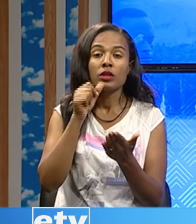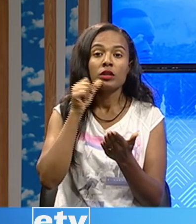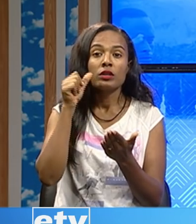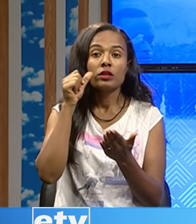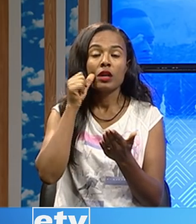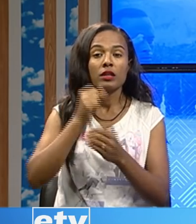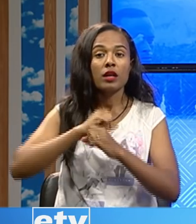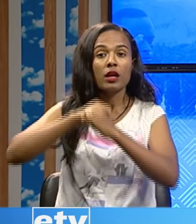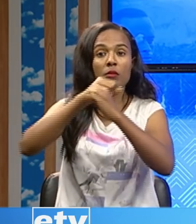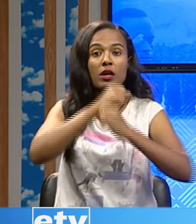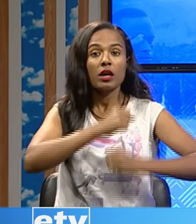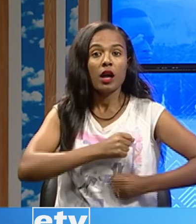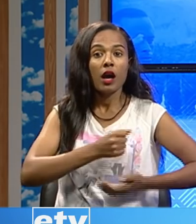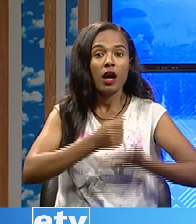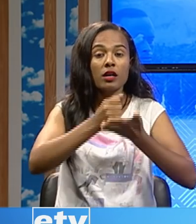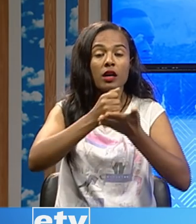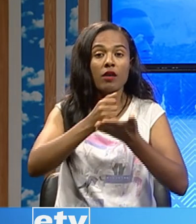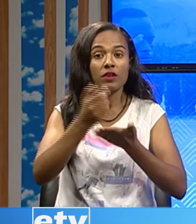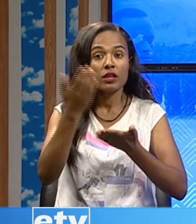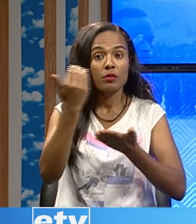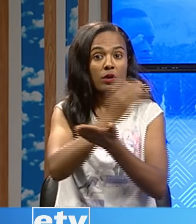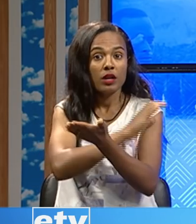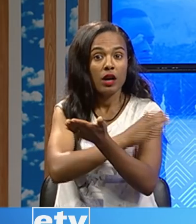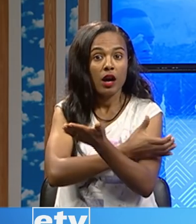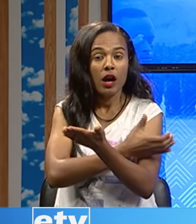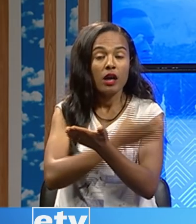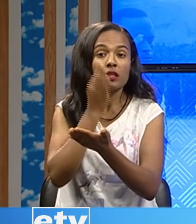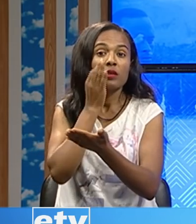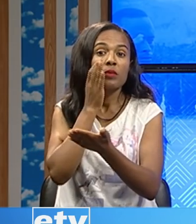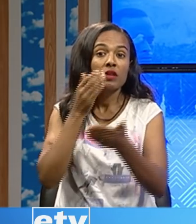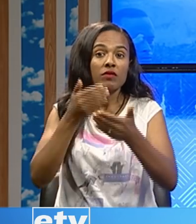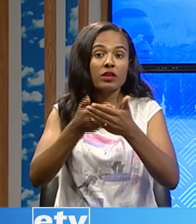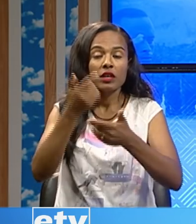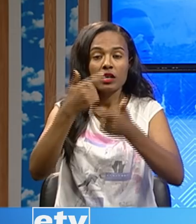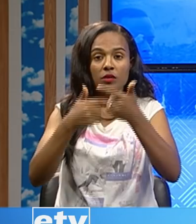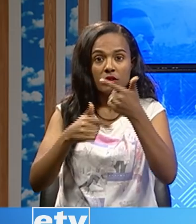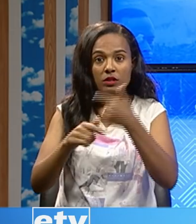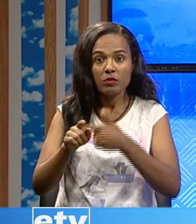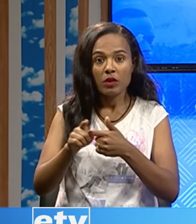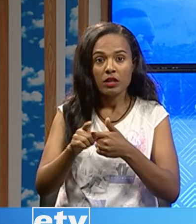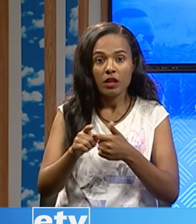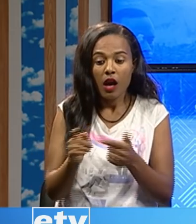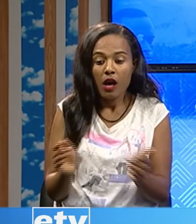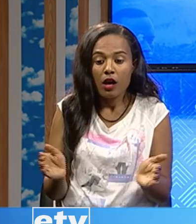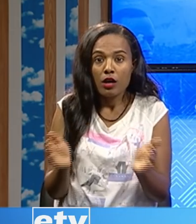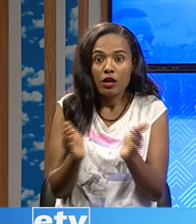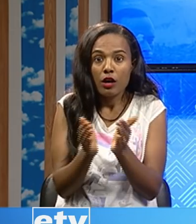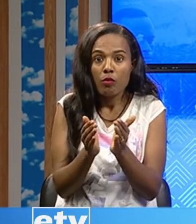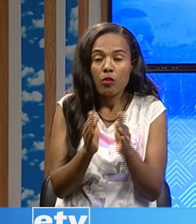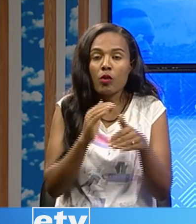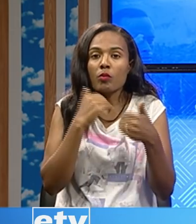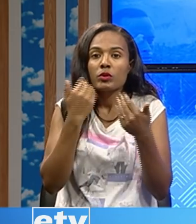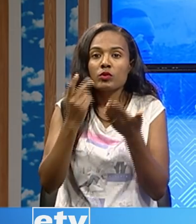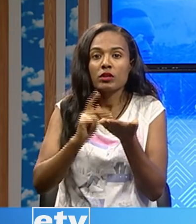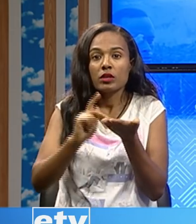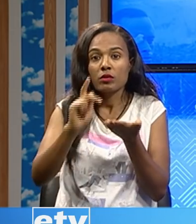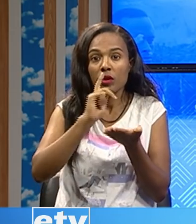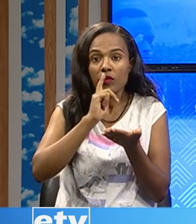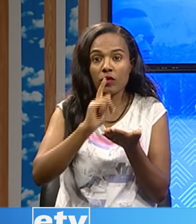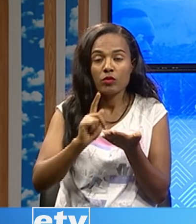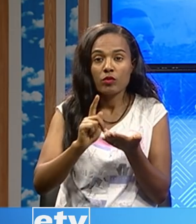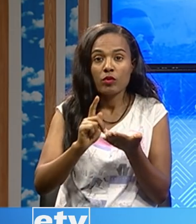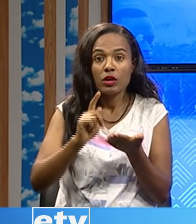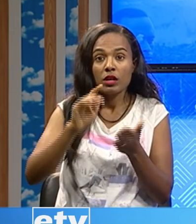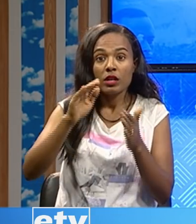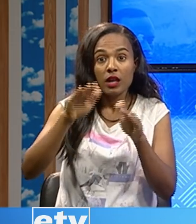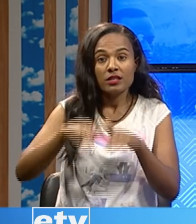ትናንትና የመከላከያ ደጋፊ የነበረ ኃይል ቲፒኤልኤፍ እየቀረበ ሲመጣ ሬጅመንቷ እንዳትወጣ ከቦ መስዋዕትነት ከፍሎ እኮ ነው ሊያስቀር